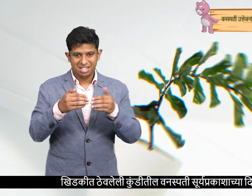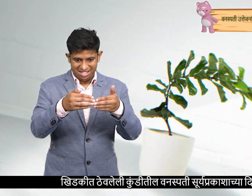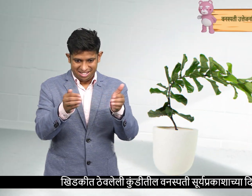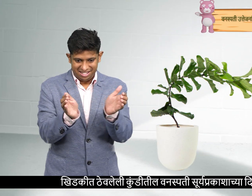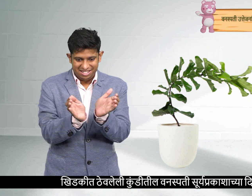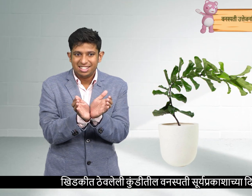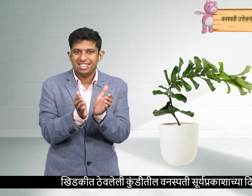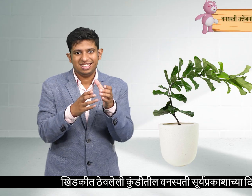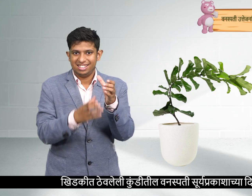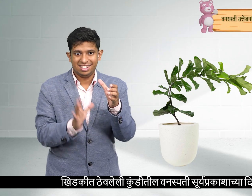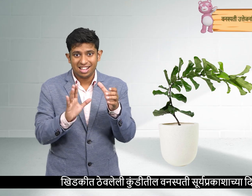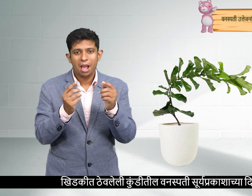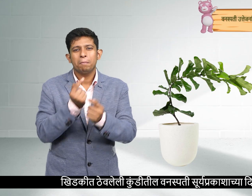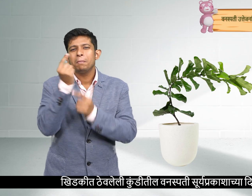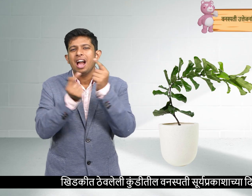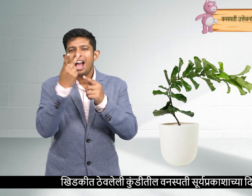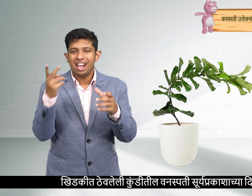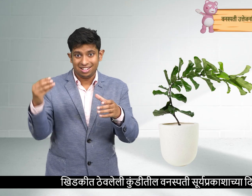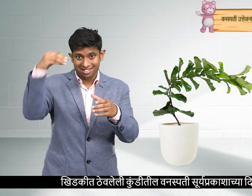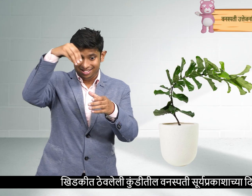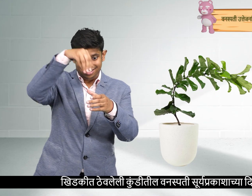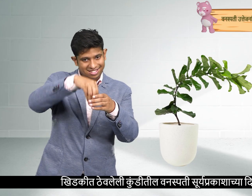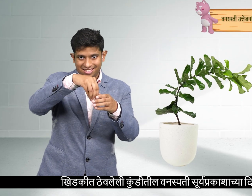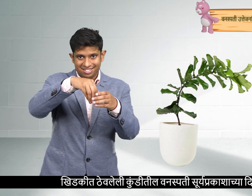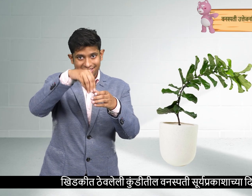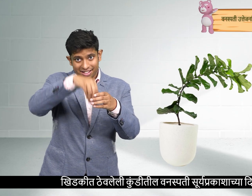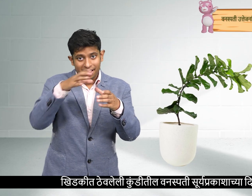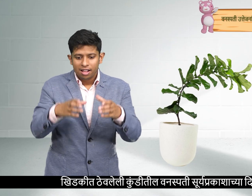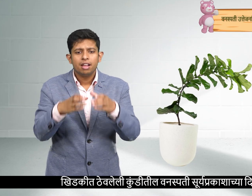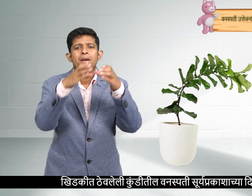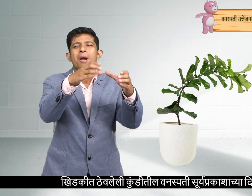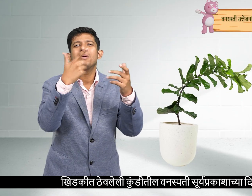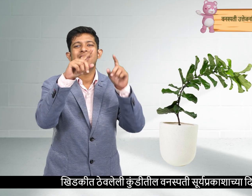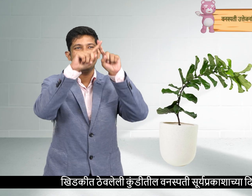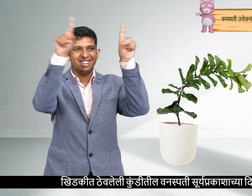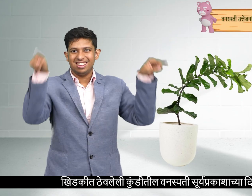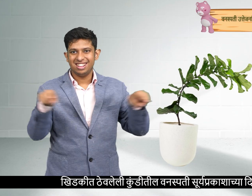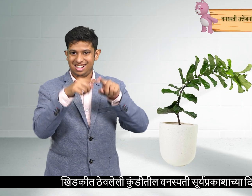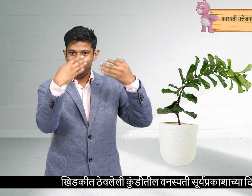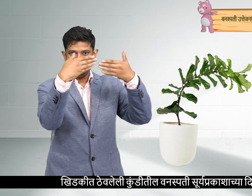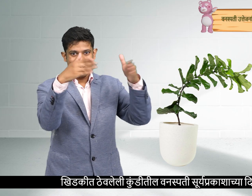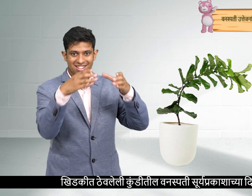खिडकीत ठेवलेली कुंडीतील वनस्पती सूर्यप्रकाशाच्या दिशेने वाढते.